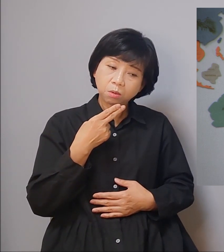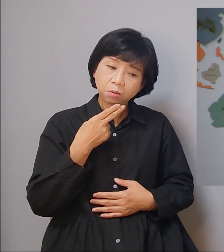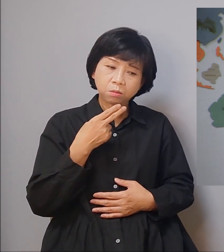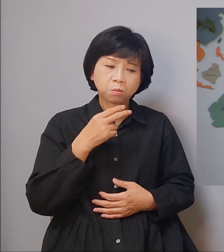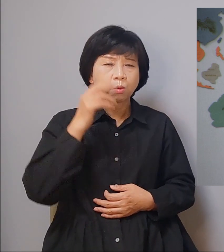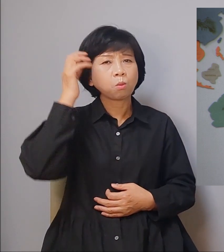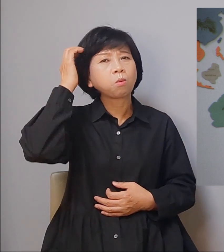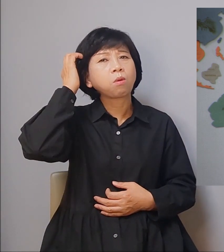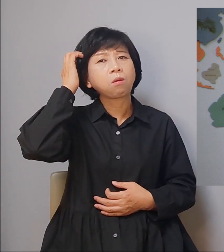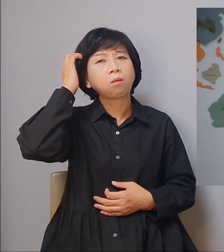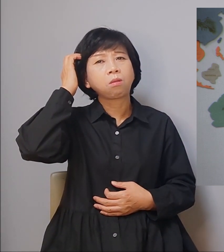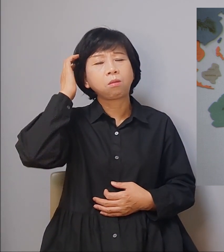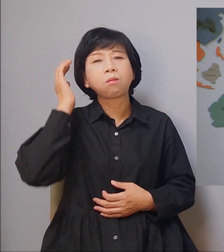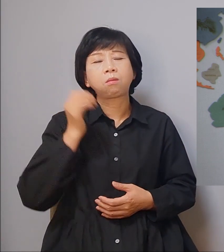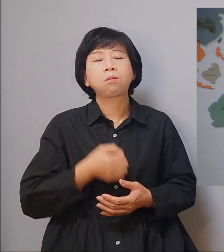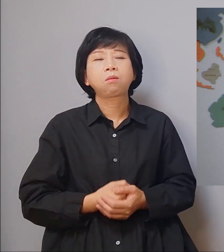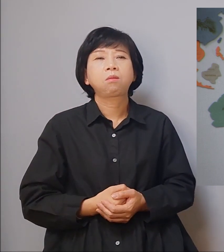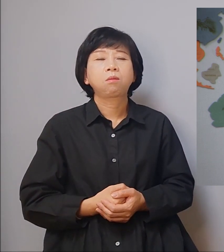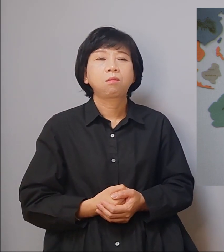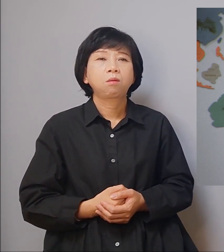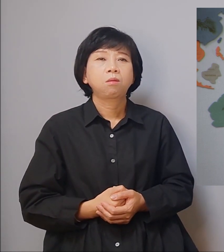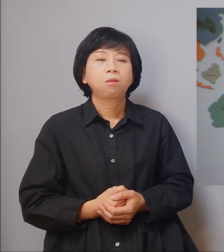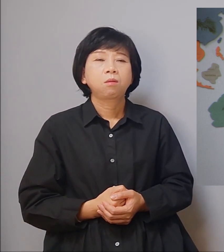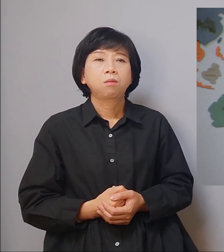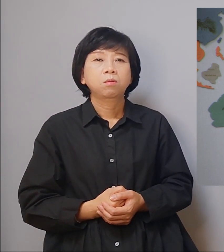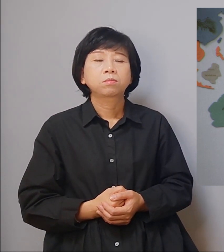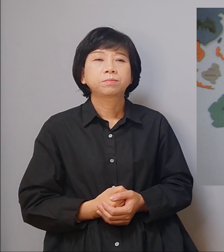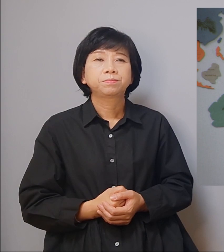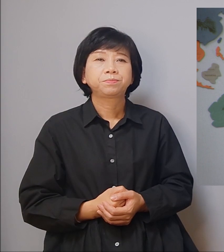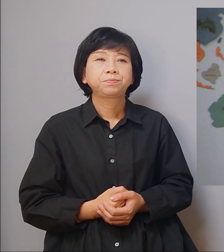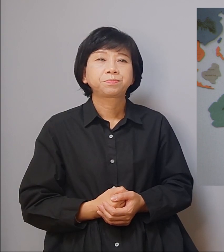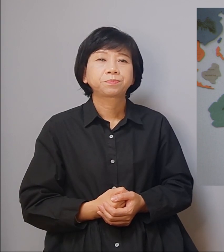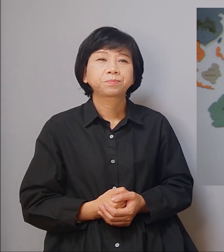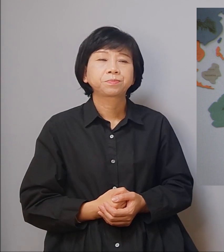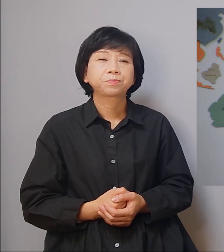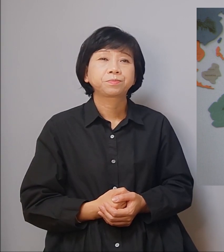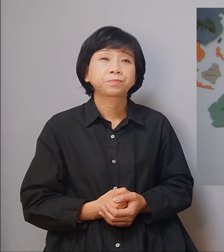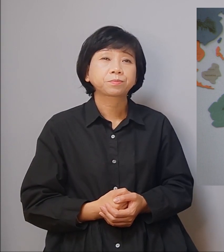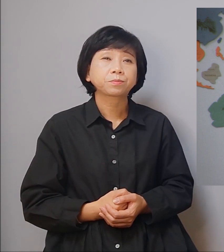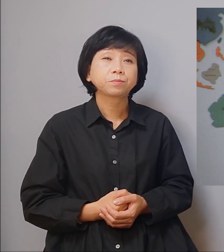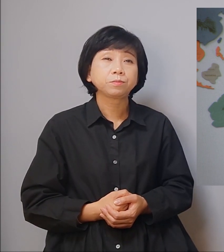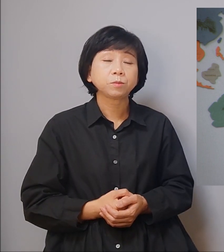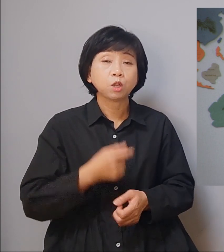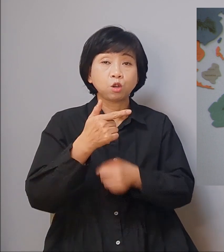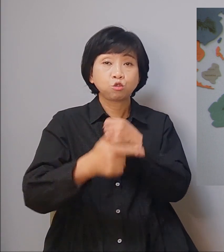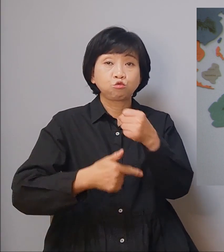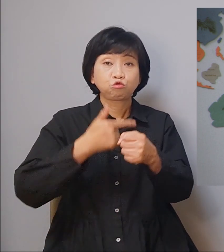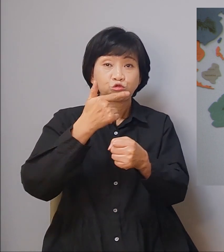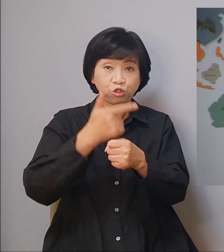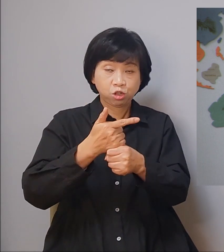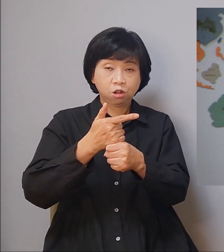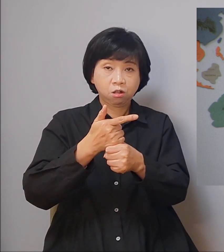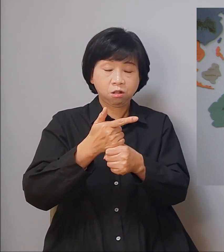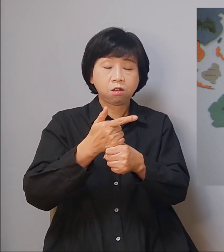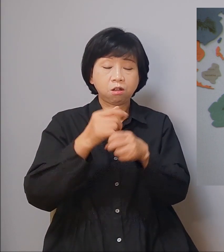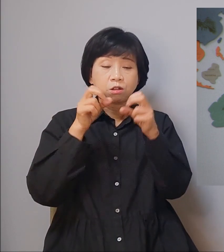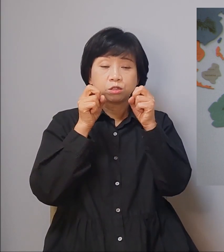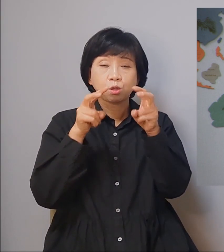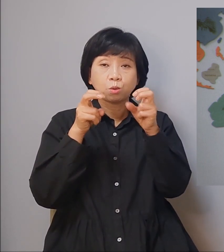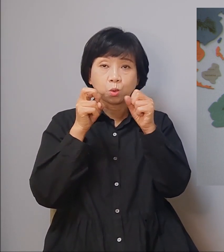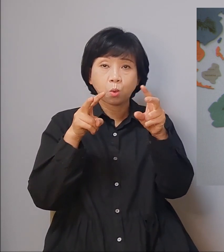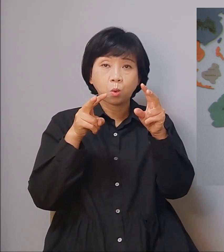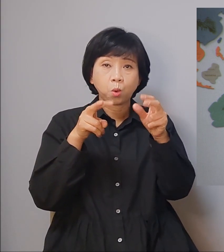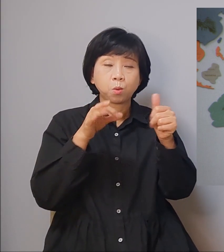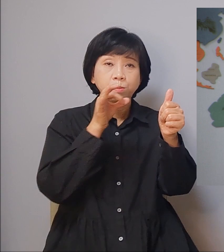몇 년 동안 아니었거든요. 그래서 좀 이런 결정을 하게 됐습니다. 그리고 6년 차까지 선교비를 보내고 7년